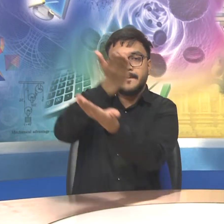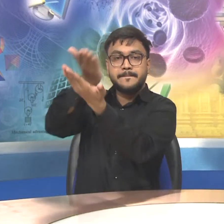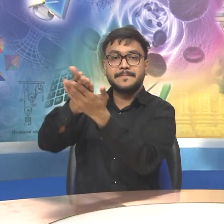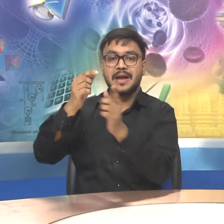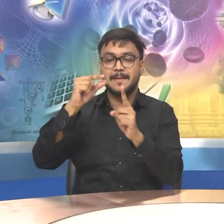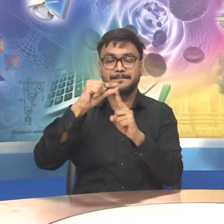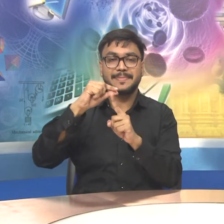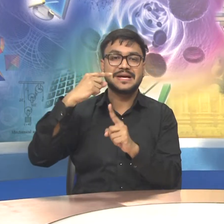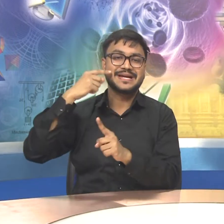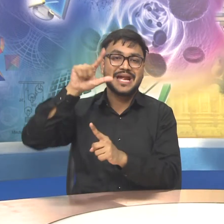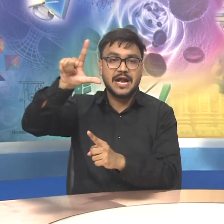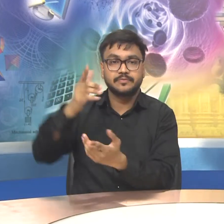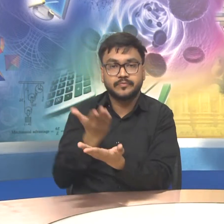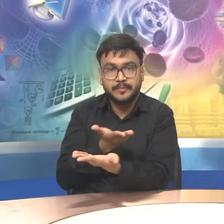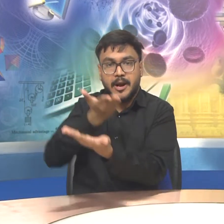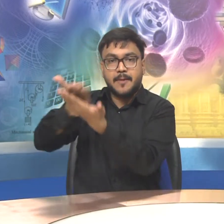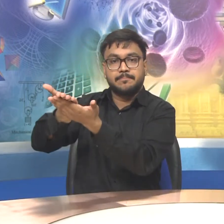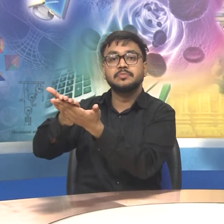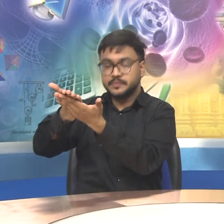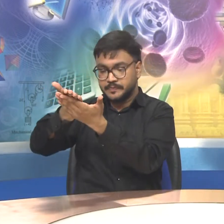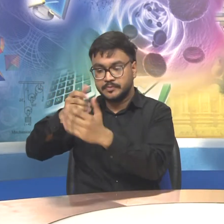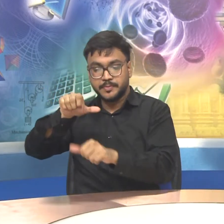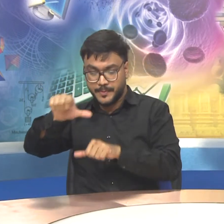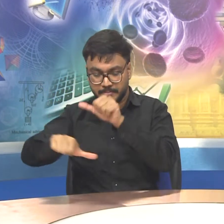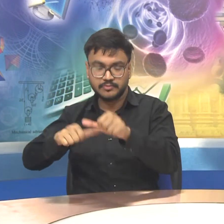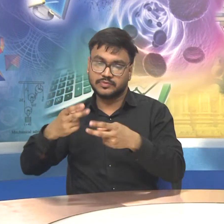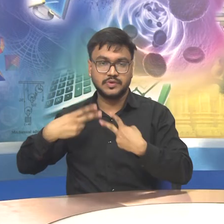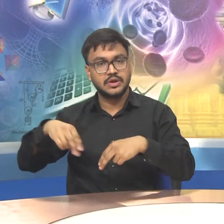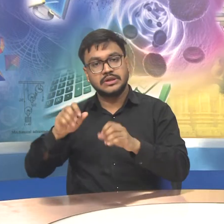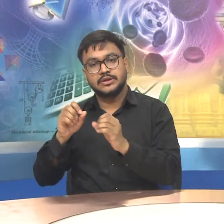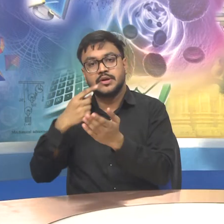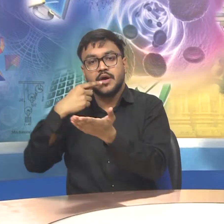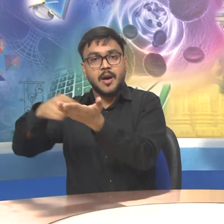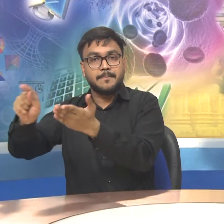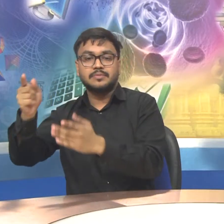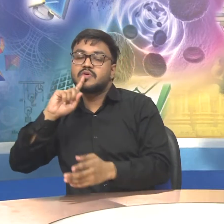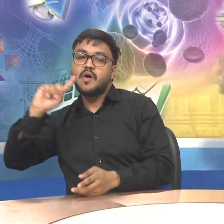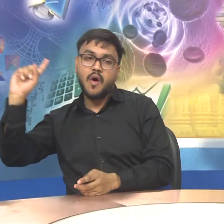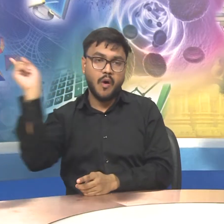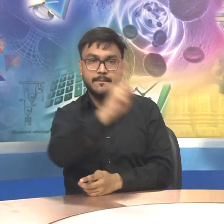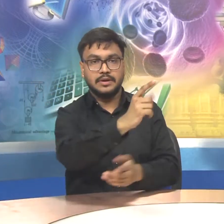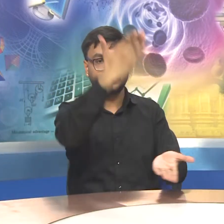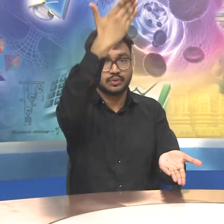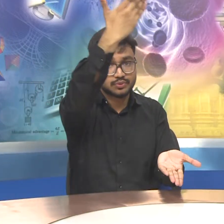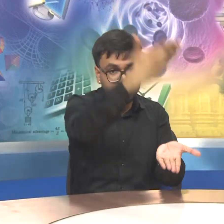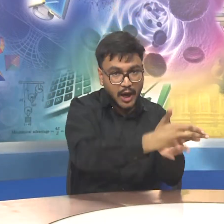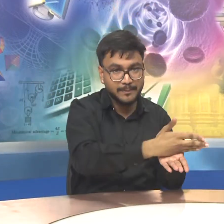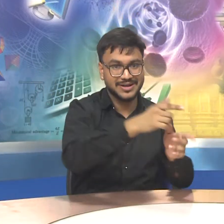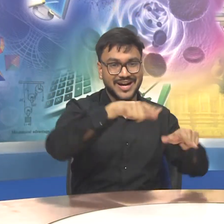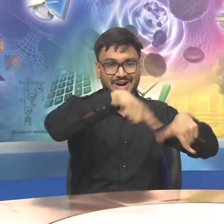In short, we can say PIL can also be heard directly.